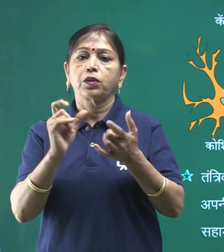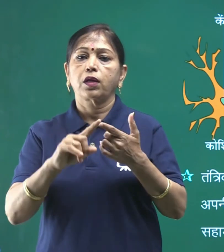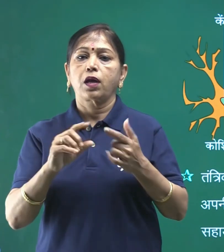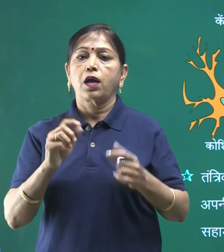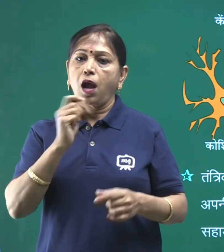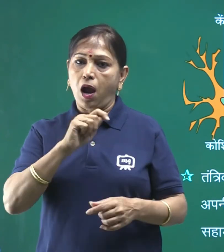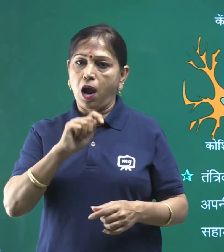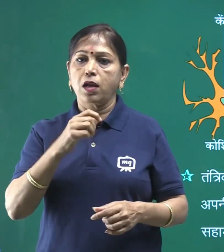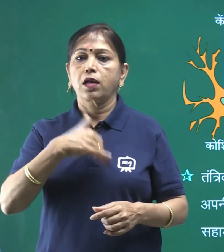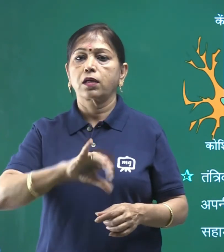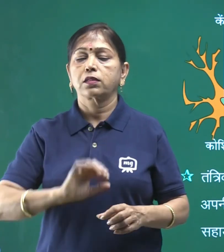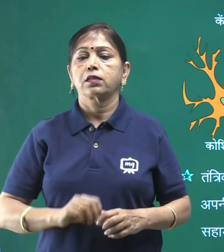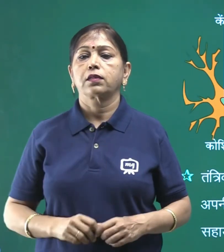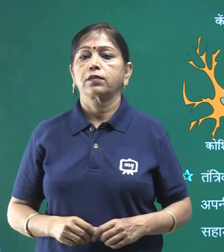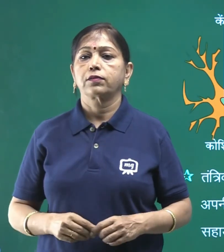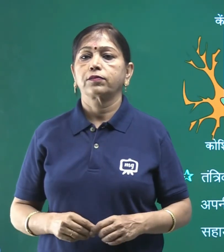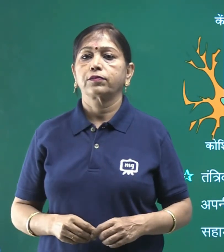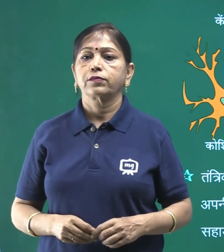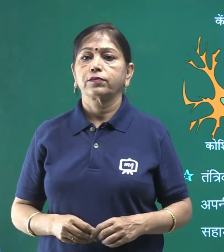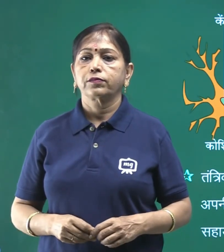कार्य करती है।